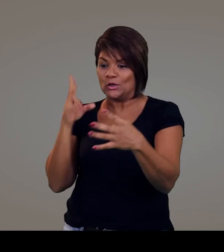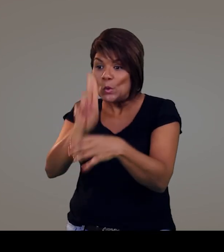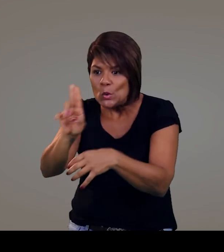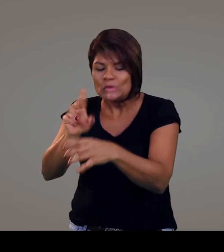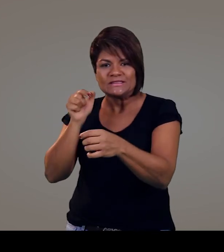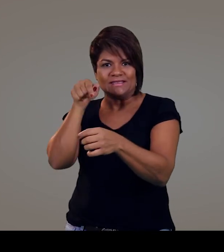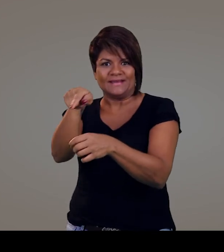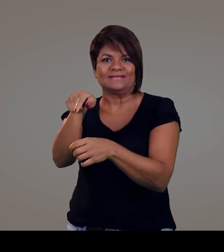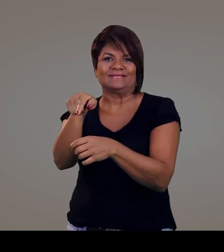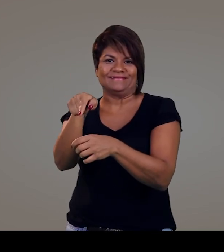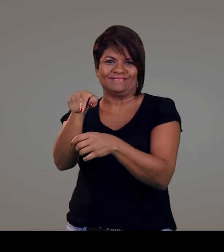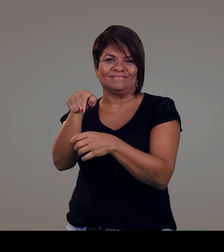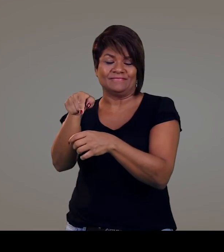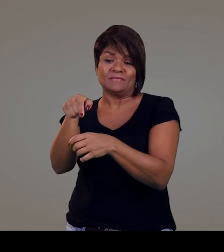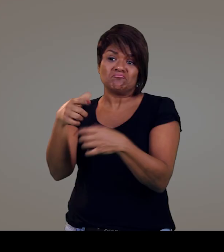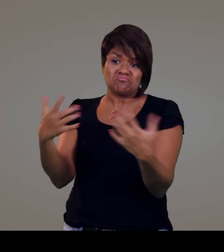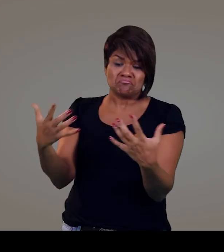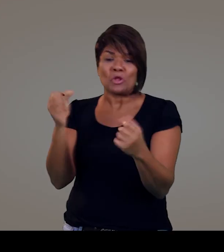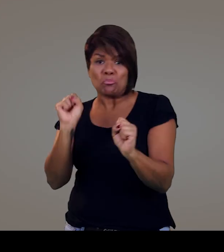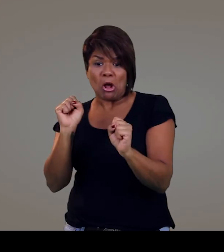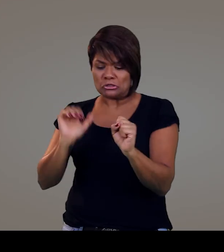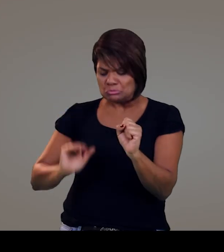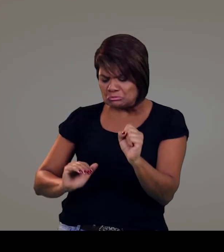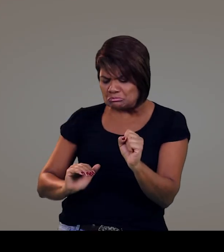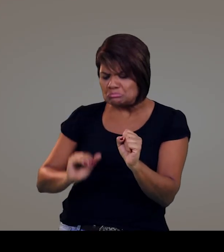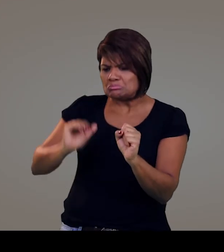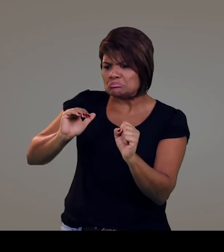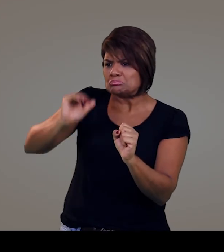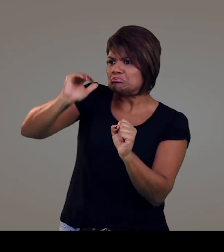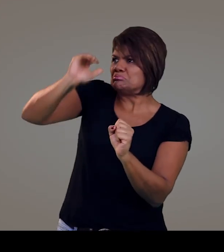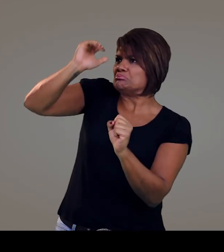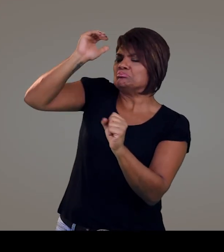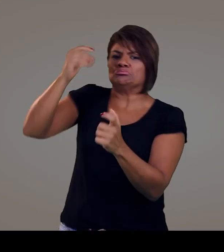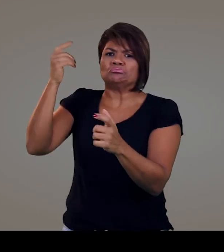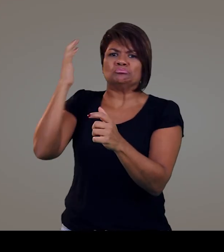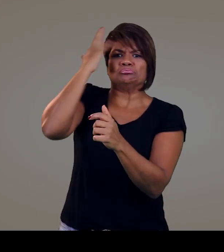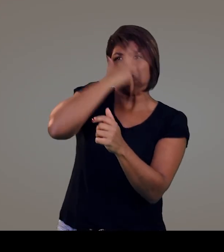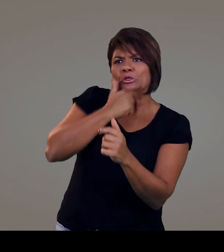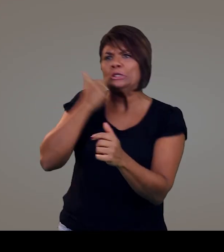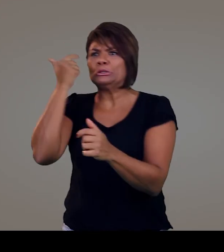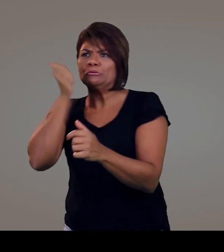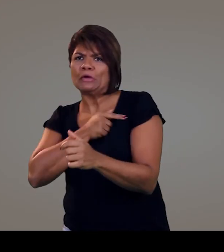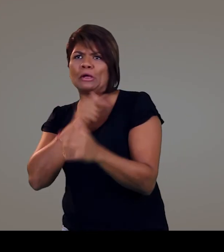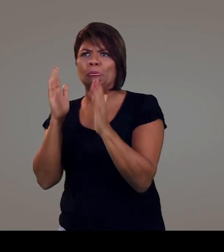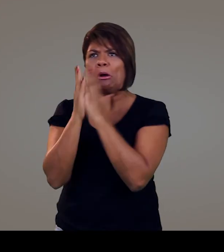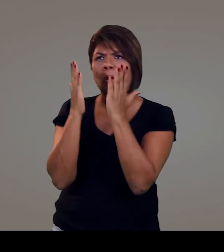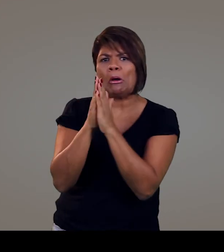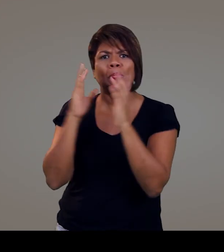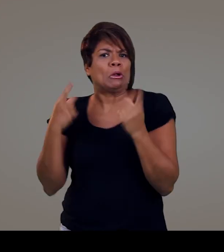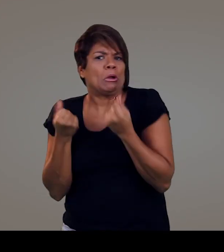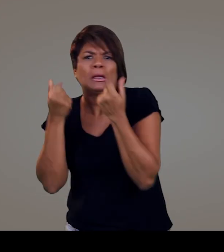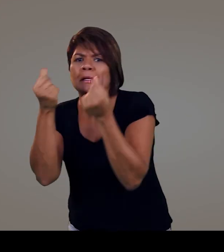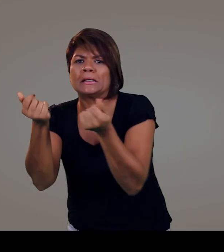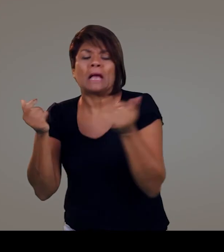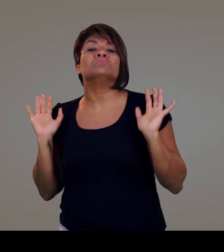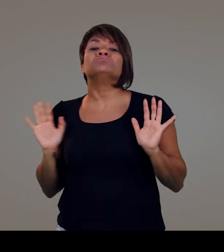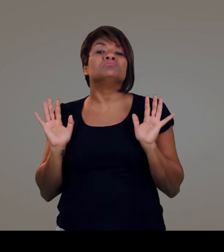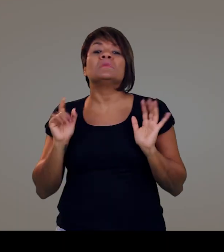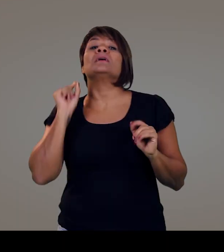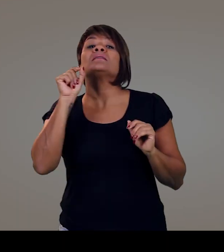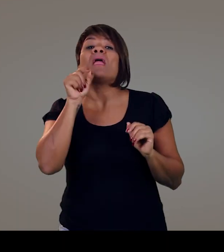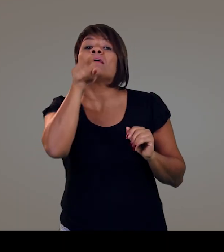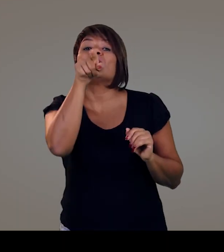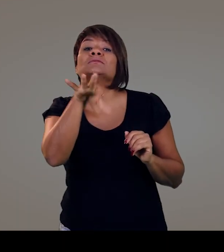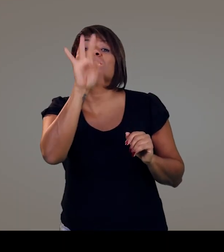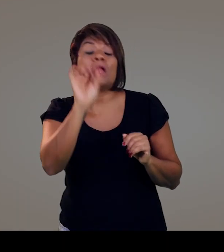né? Sejam elas grandes, pequenas, feias, bonitas, pobres ou ricas, quem vai determinar